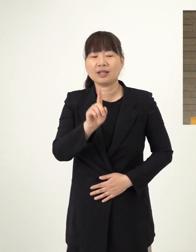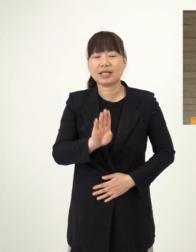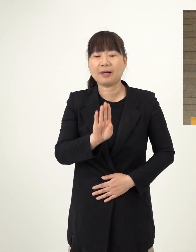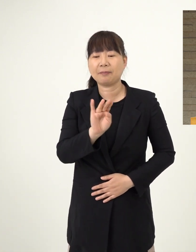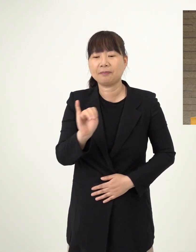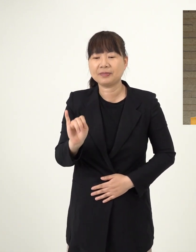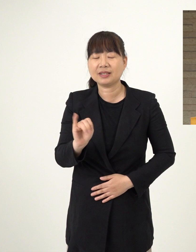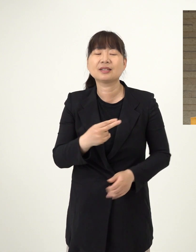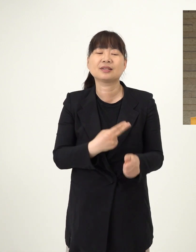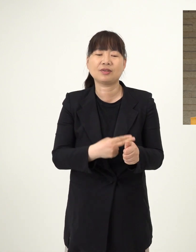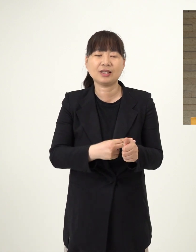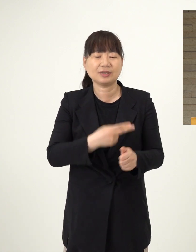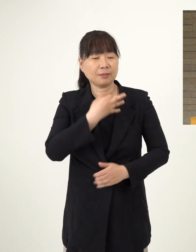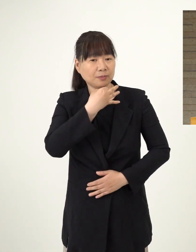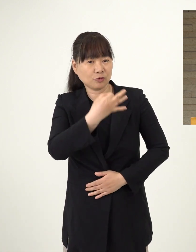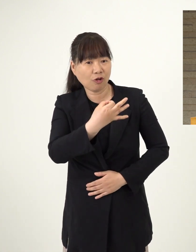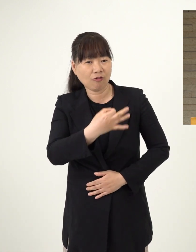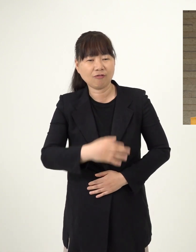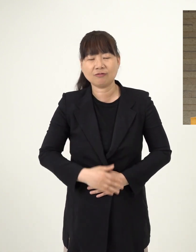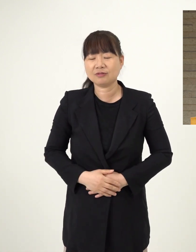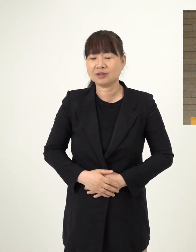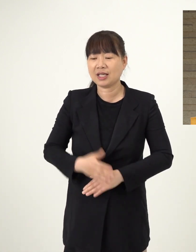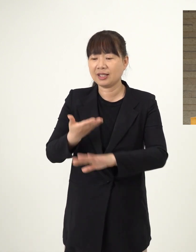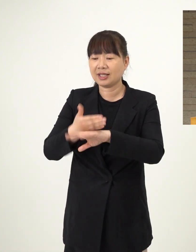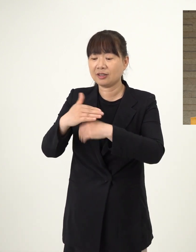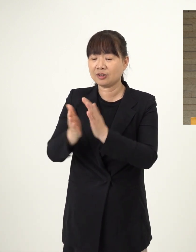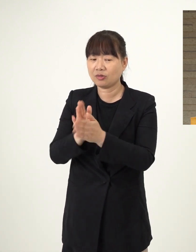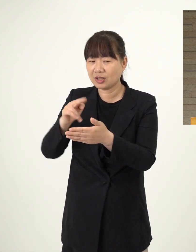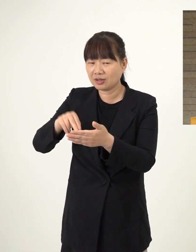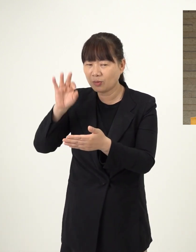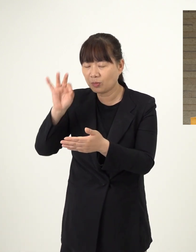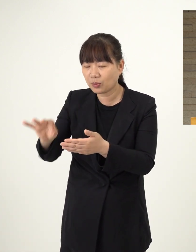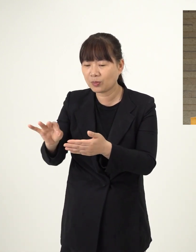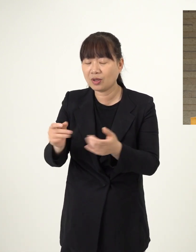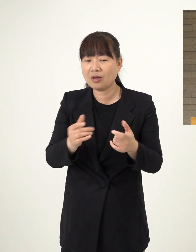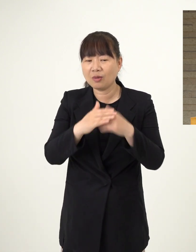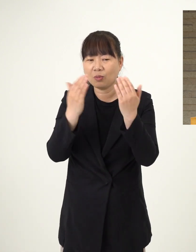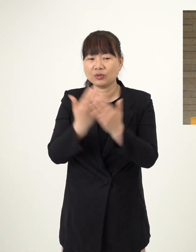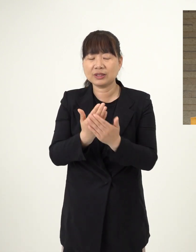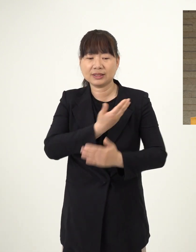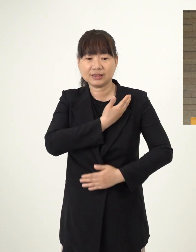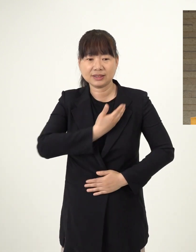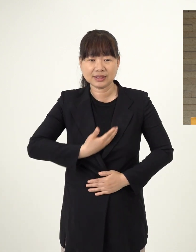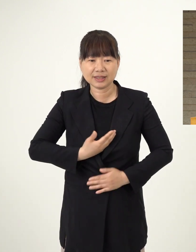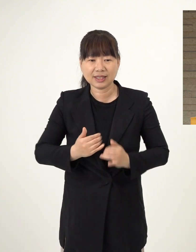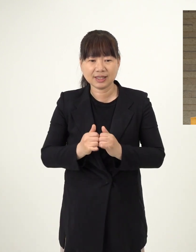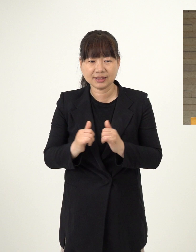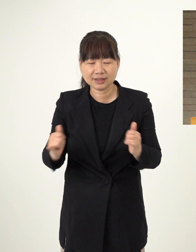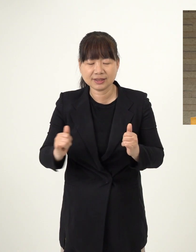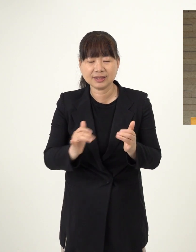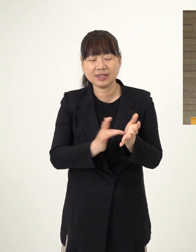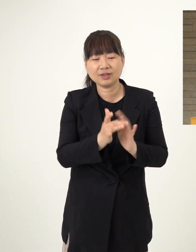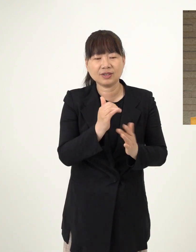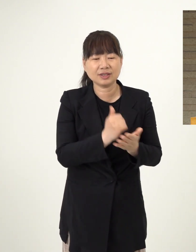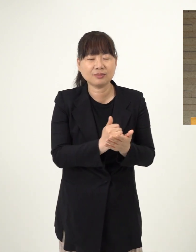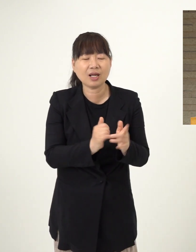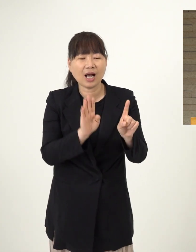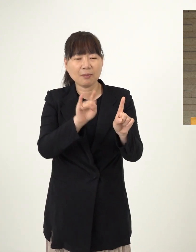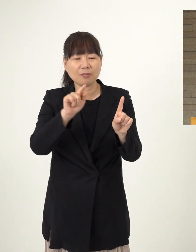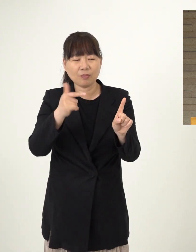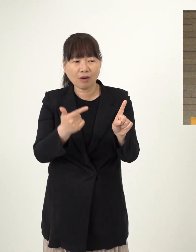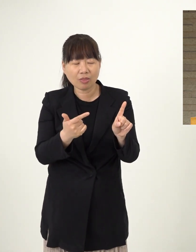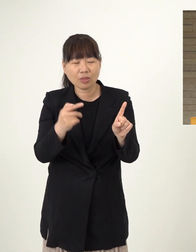랍비여. 그런데 다른 성경에 보면 모든 제자들이 예수님을 한